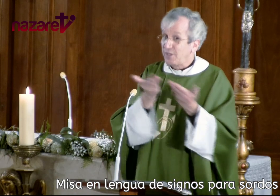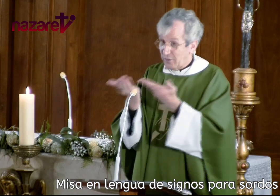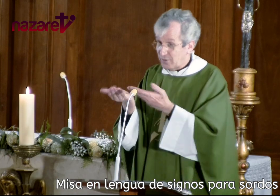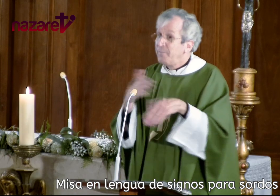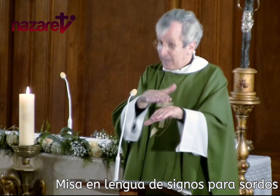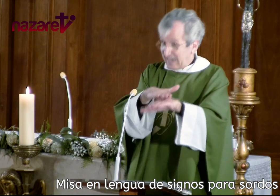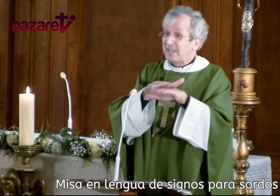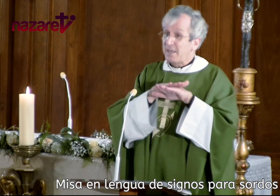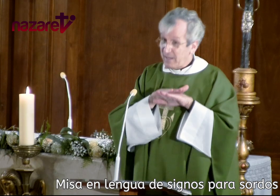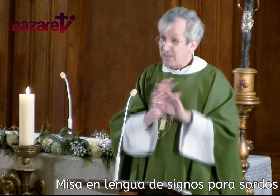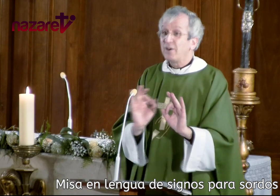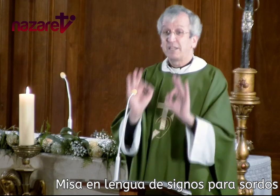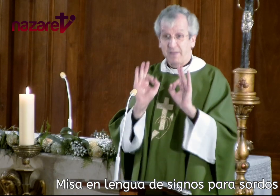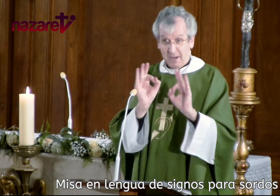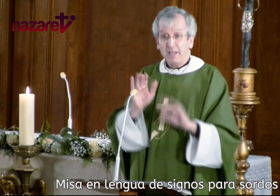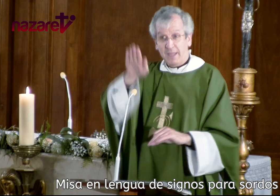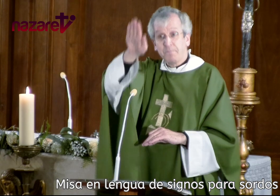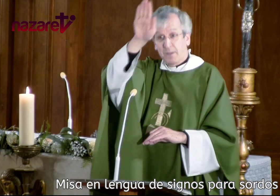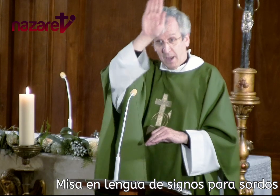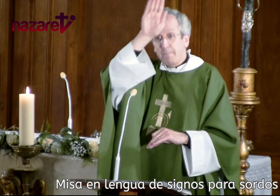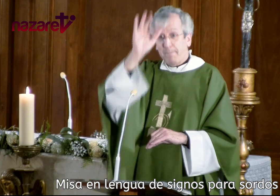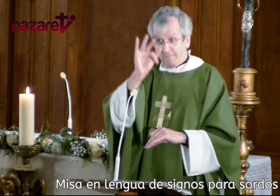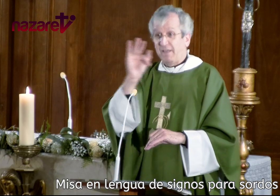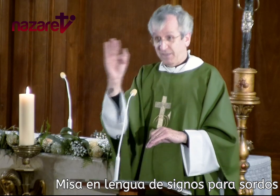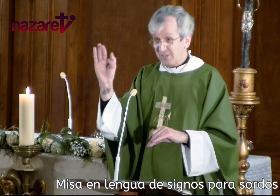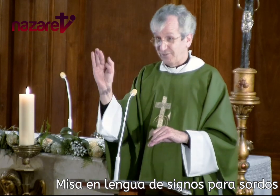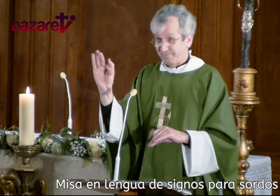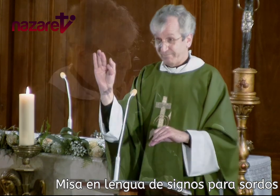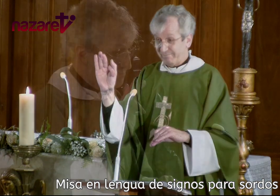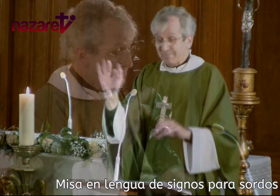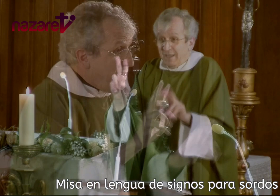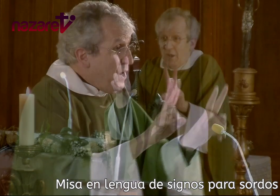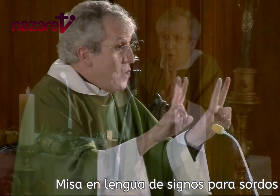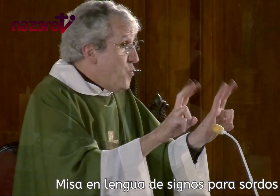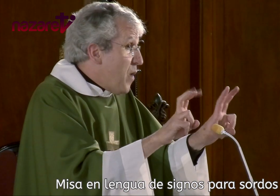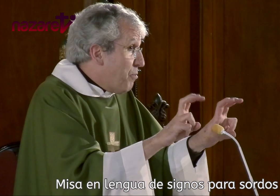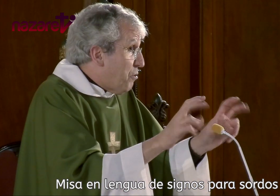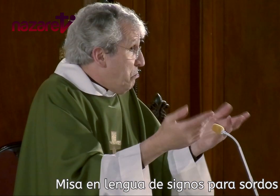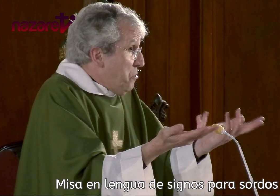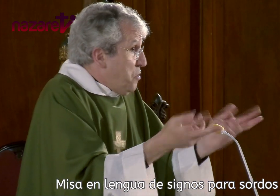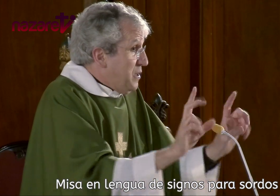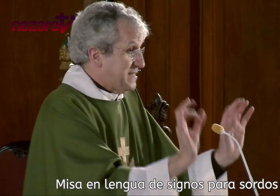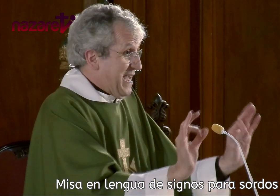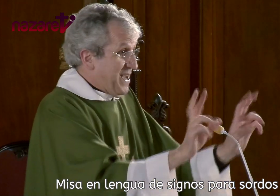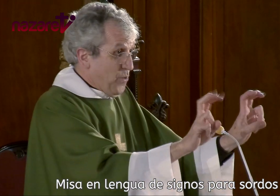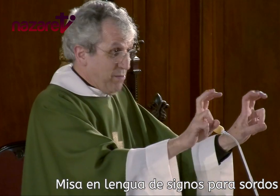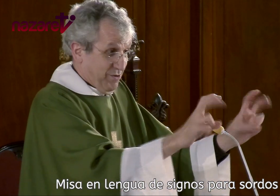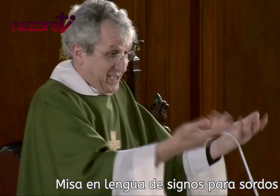otros esa es la invitación que especialmente el papá francisco nuevo no es nada nuevo es algo